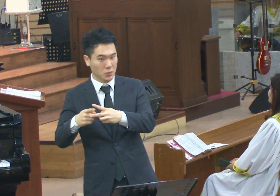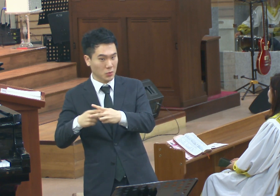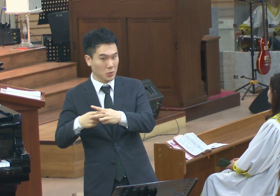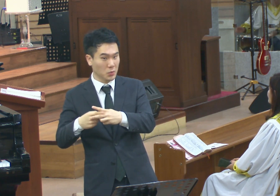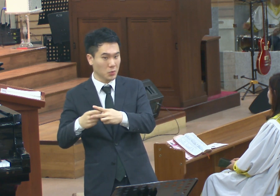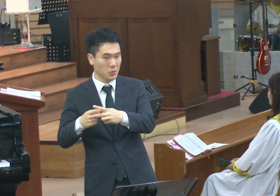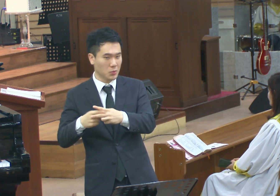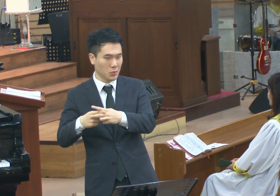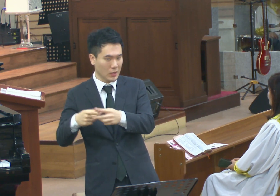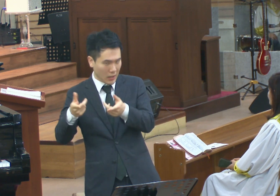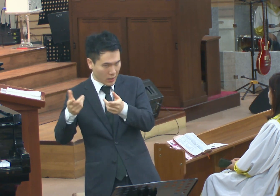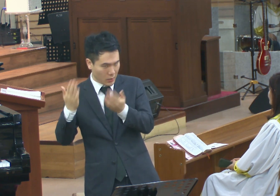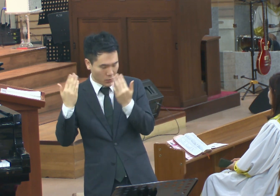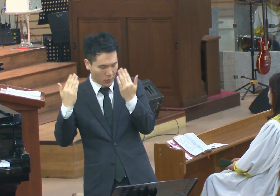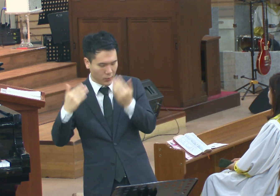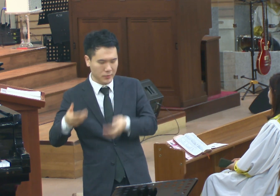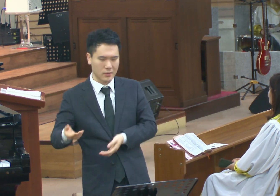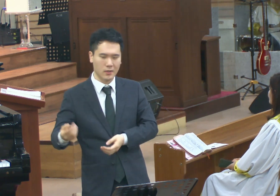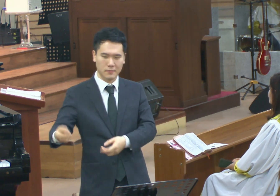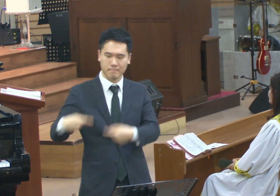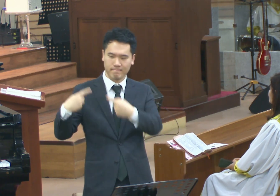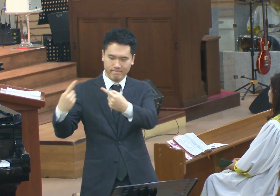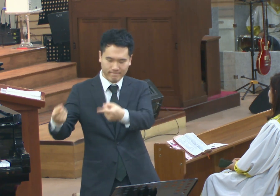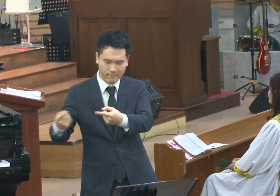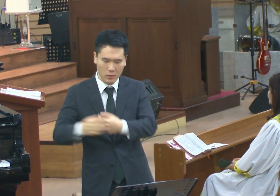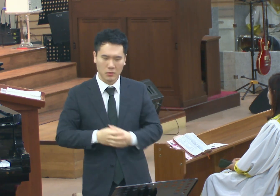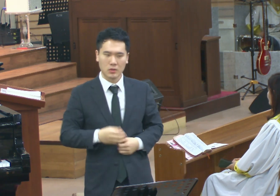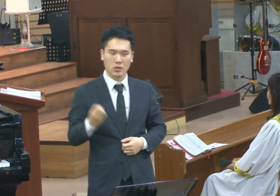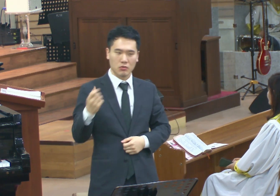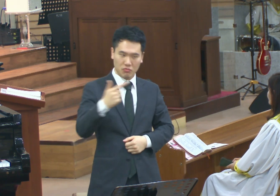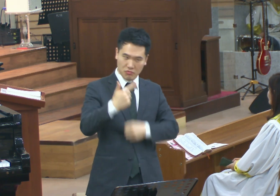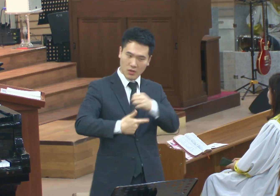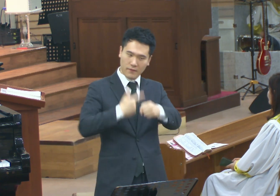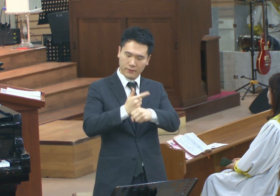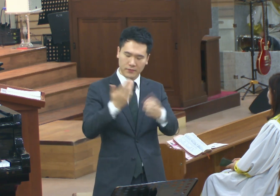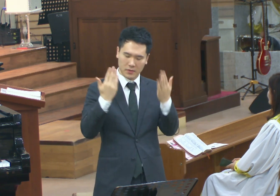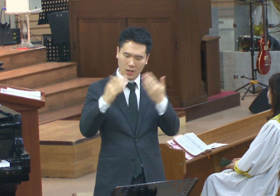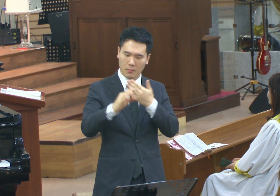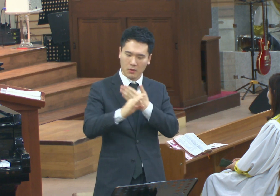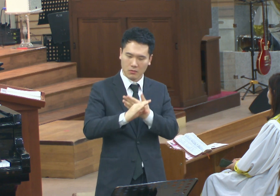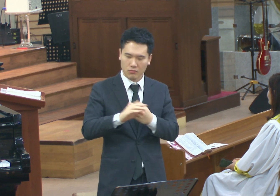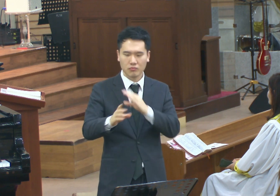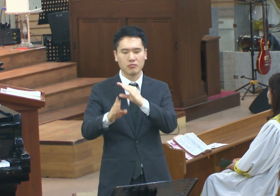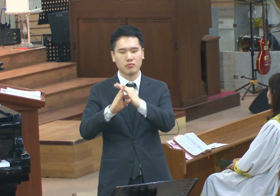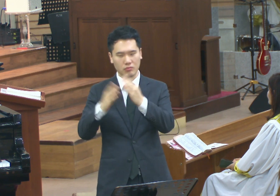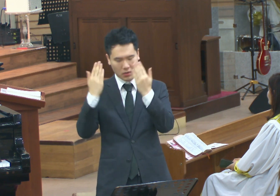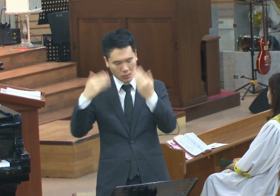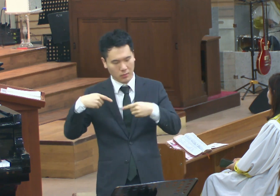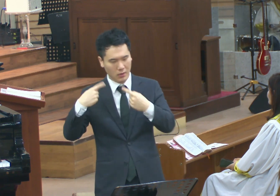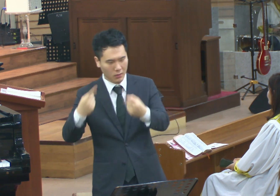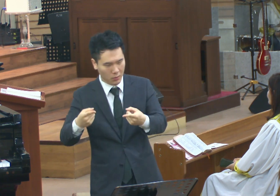6년이 지나면 또 졸업하고 또 6년이 지나면 고3이 되죠. 대학에 들어가는 그때는